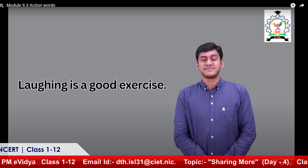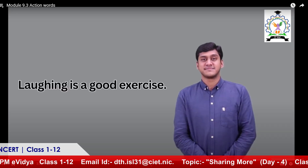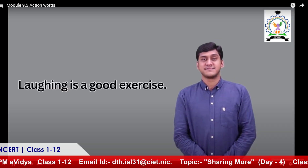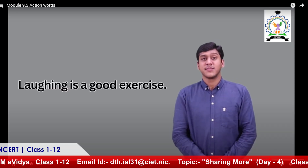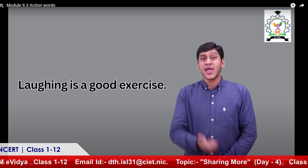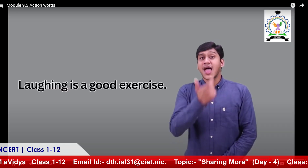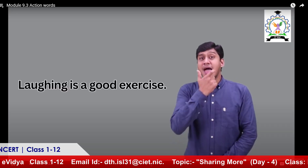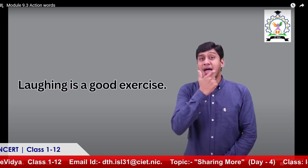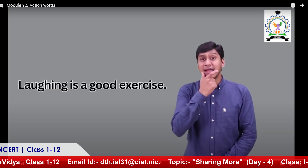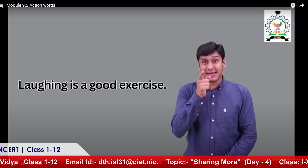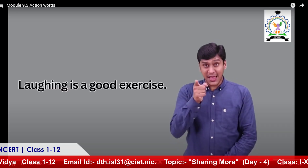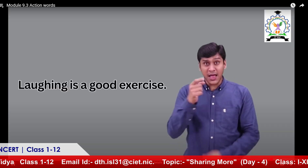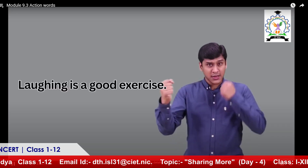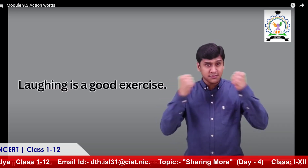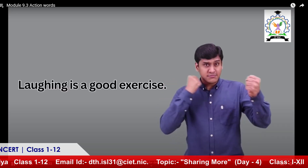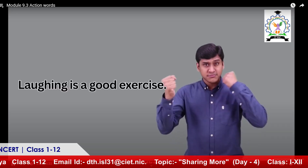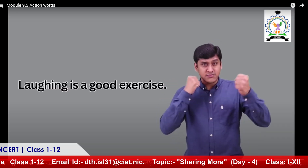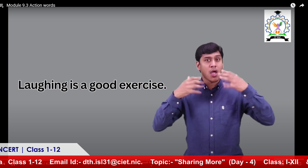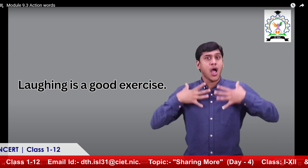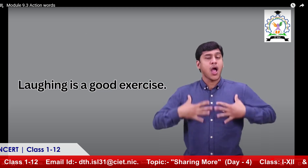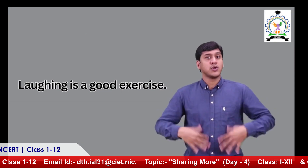हंसना सेहत के लिए बहुत अच्छा है।